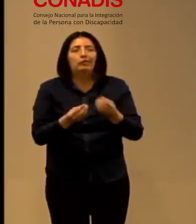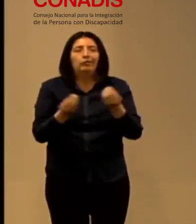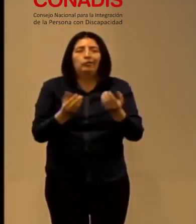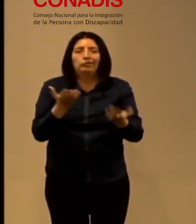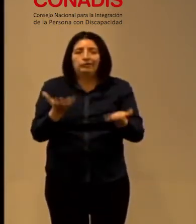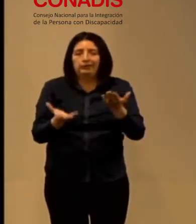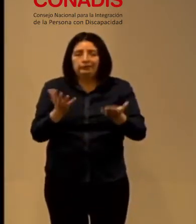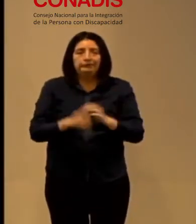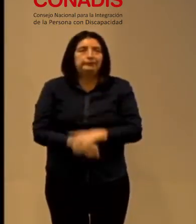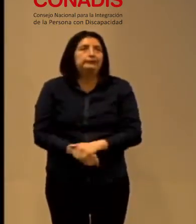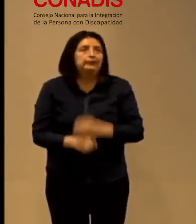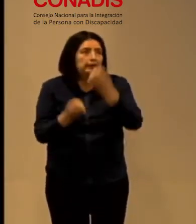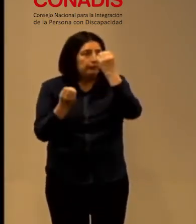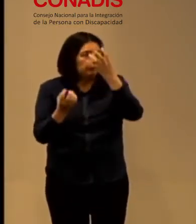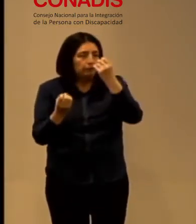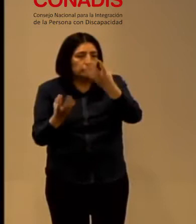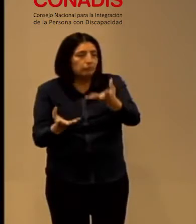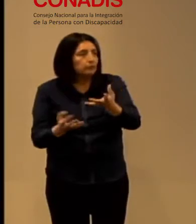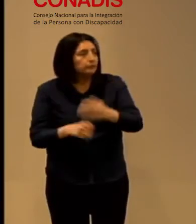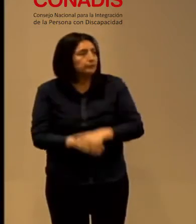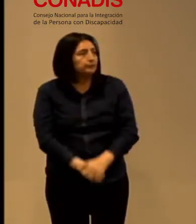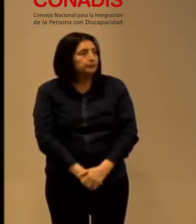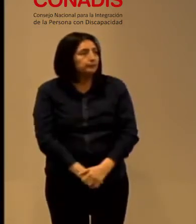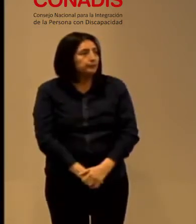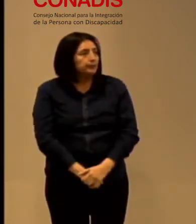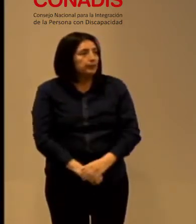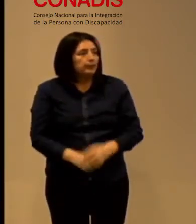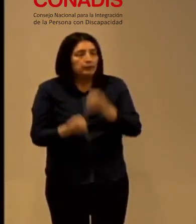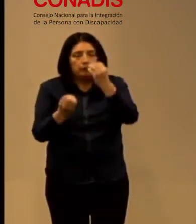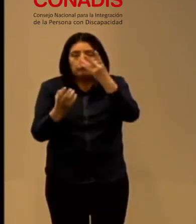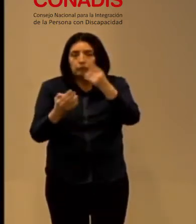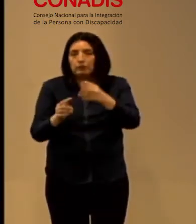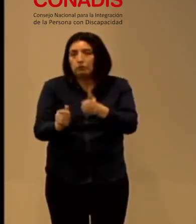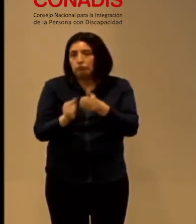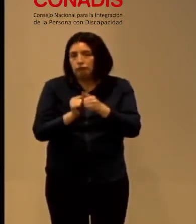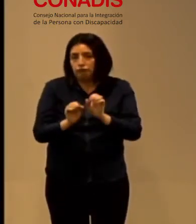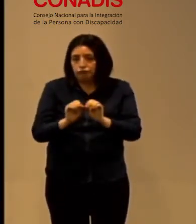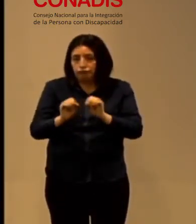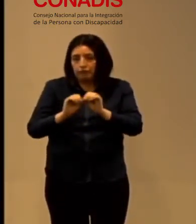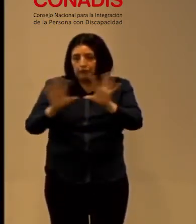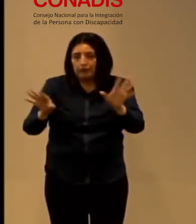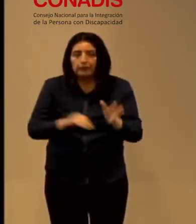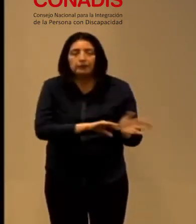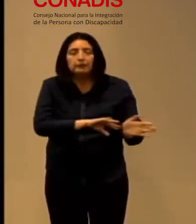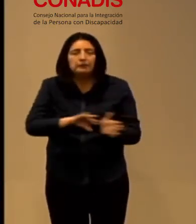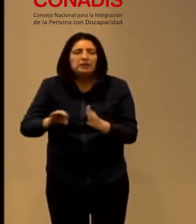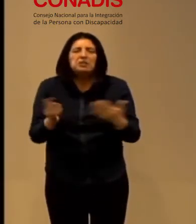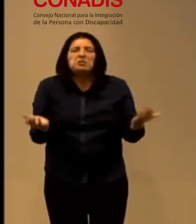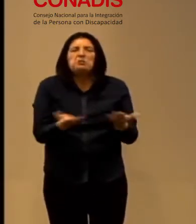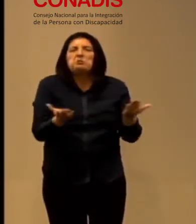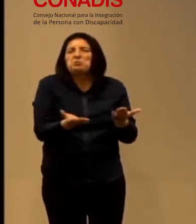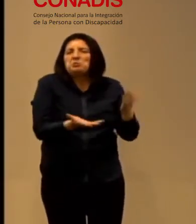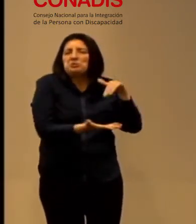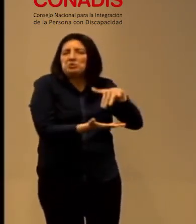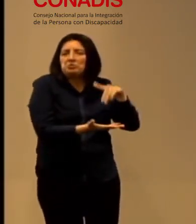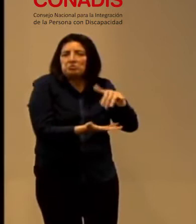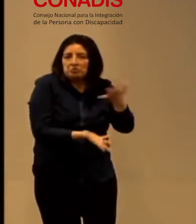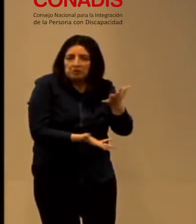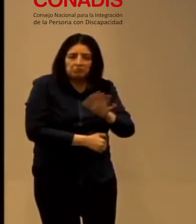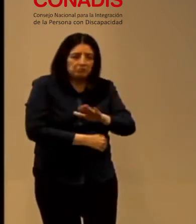darnos podernos dar los datos de manera adecuada. Y los campos donde están estudiando los